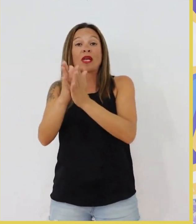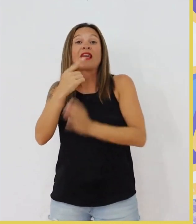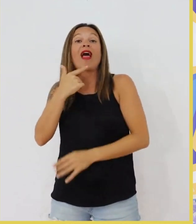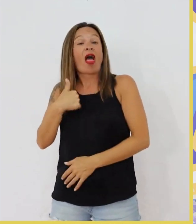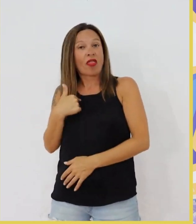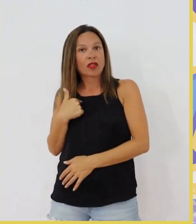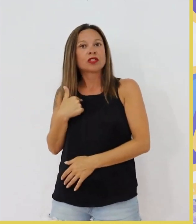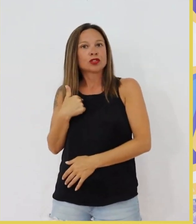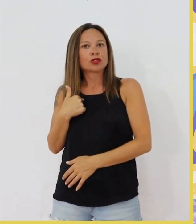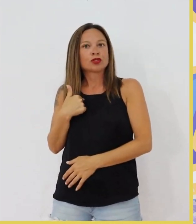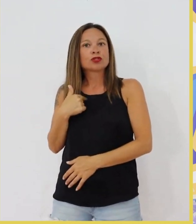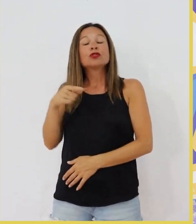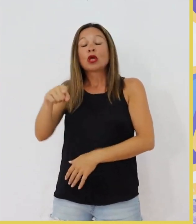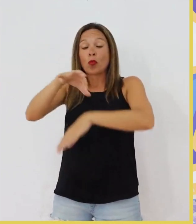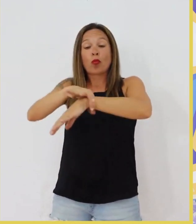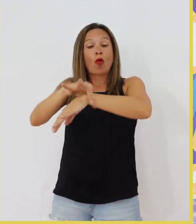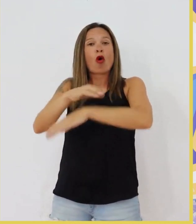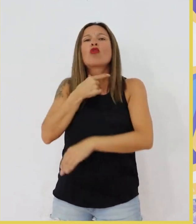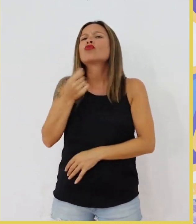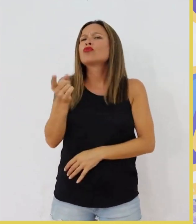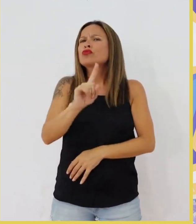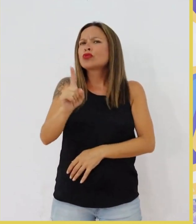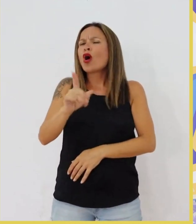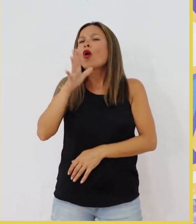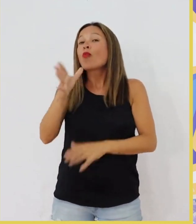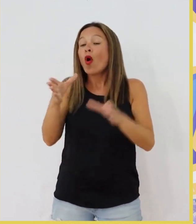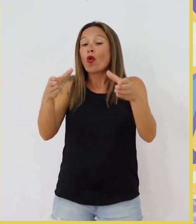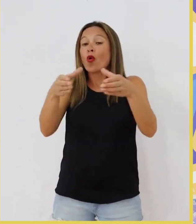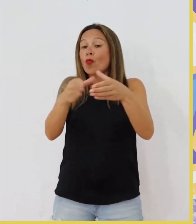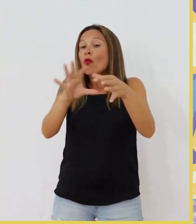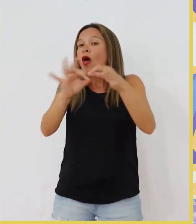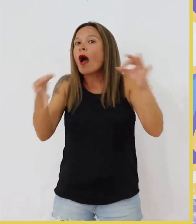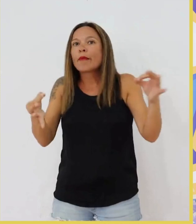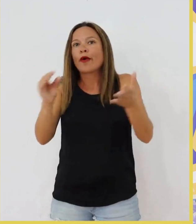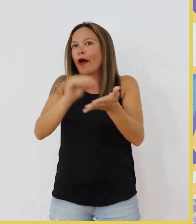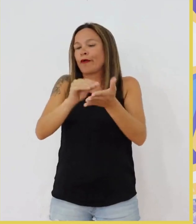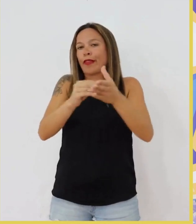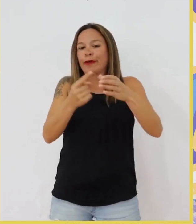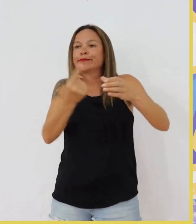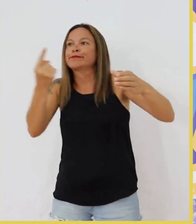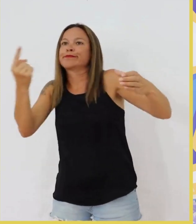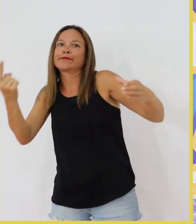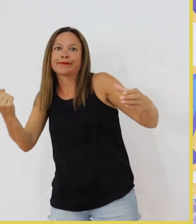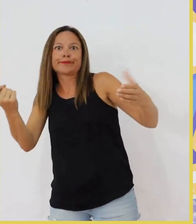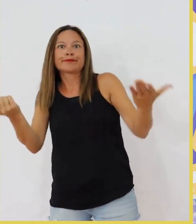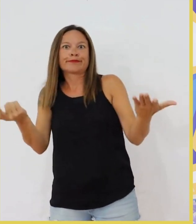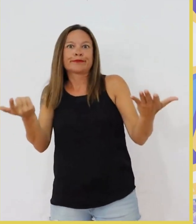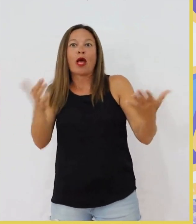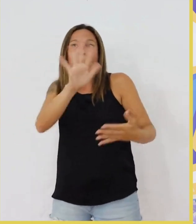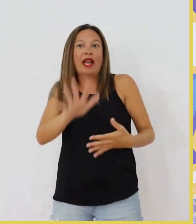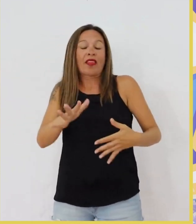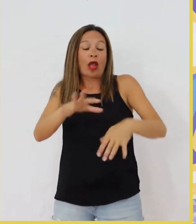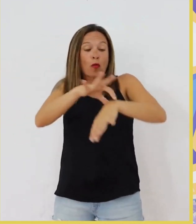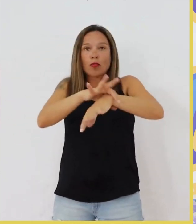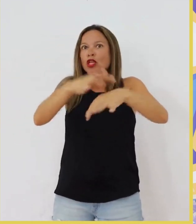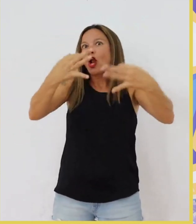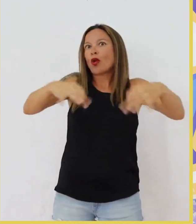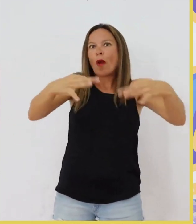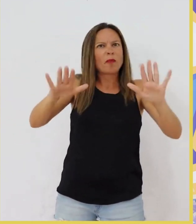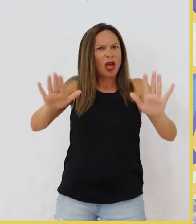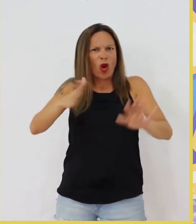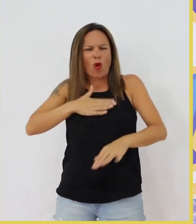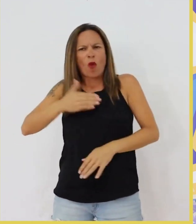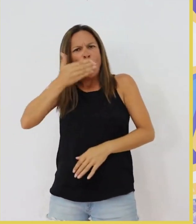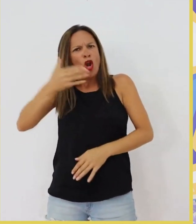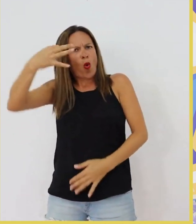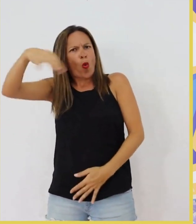constantemente y es un gasto de dinero innecesario. Otra compañera nos ha dicho que no le gusta porque no puede estar con quien quiere y nos lo